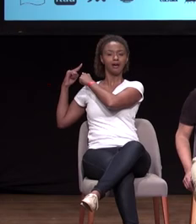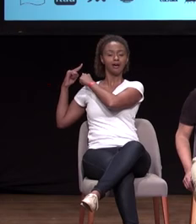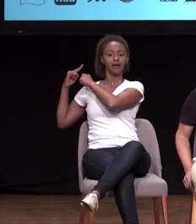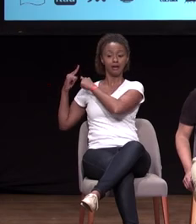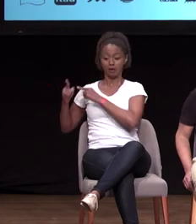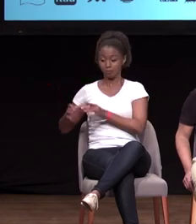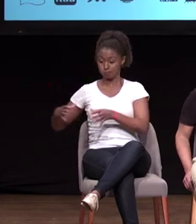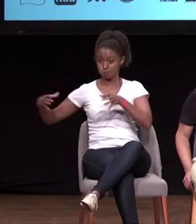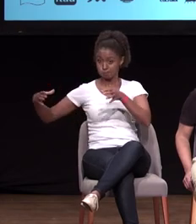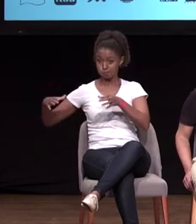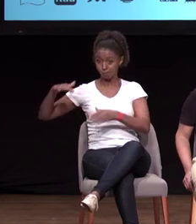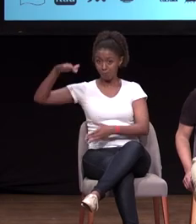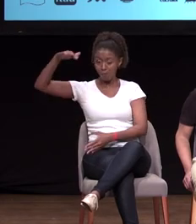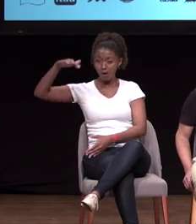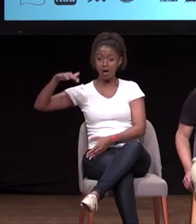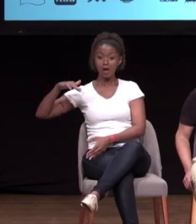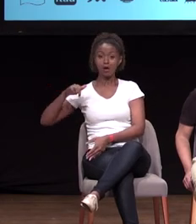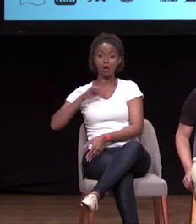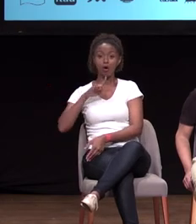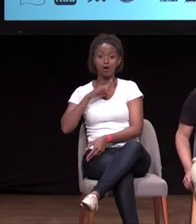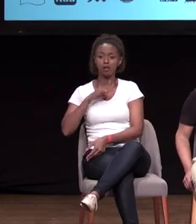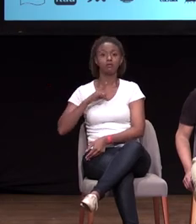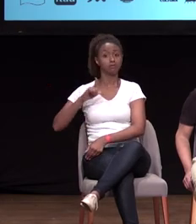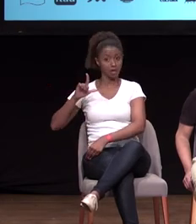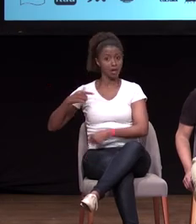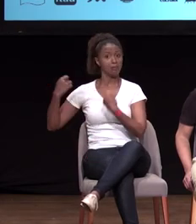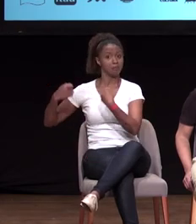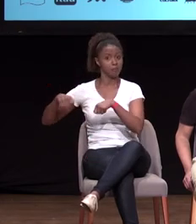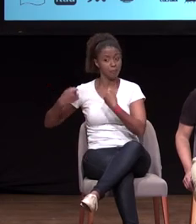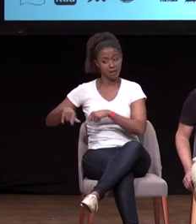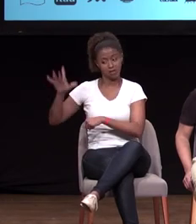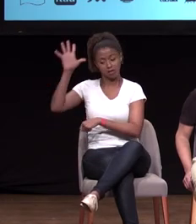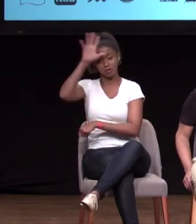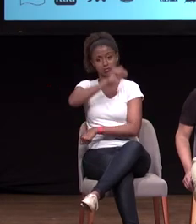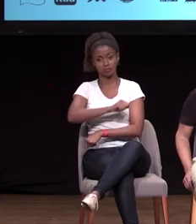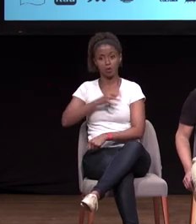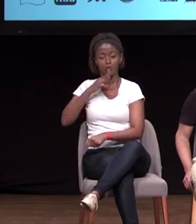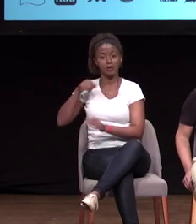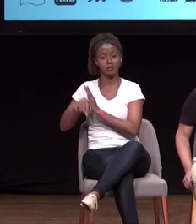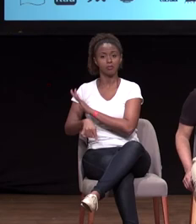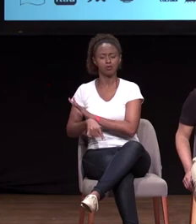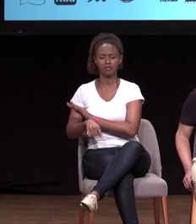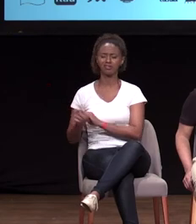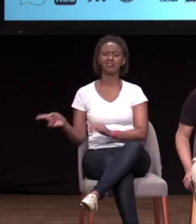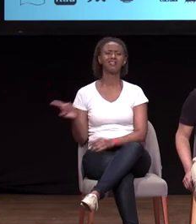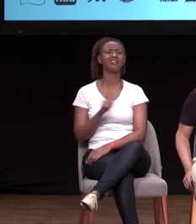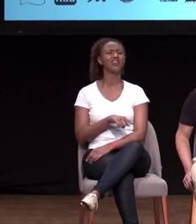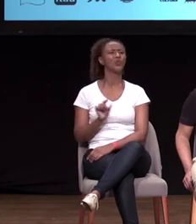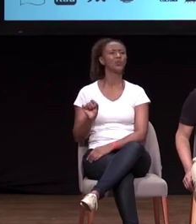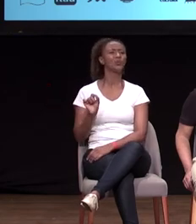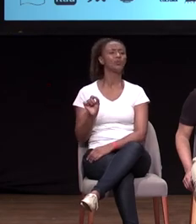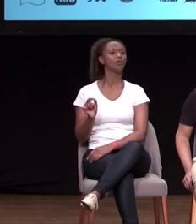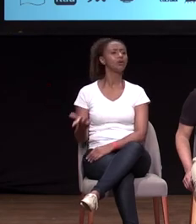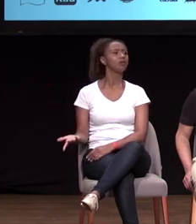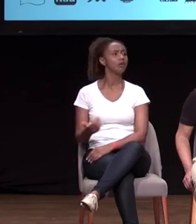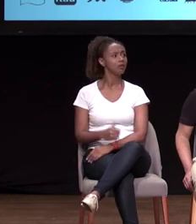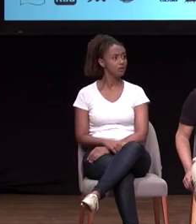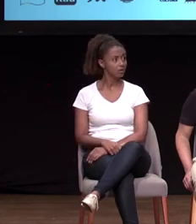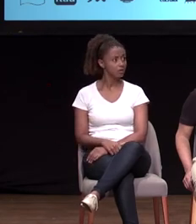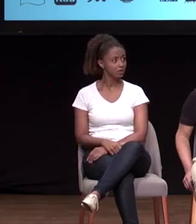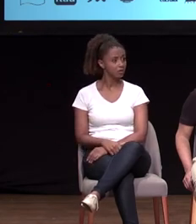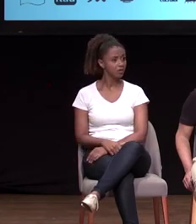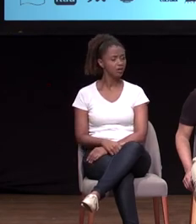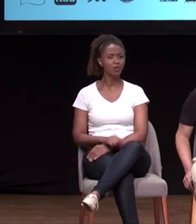maior lhe impor o visa com técnica com a aprendizagem se um daqueles dois que isso por exemplo que